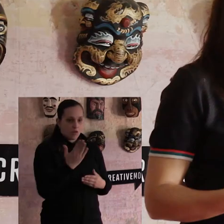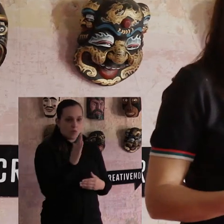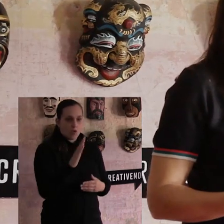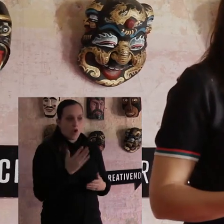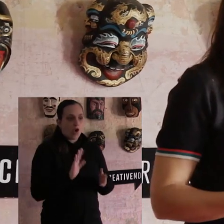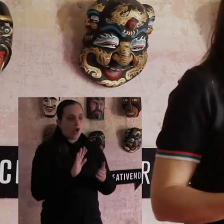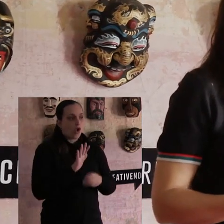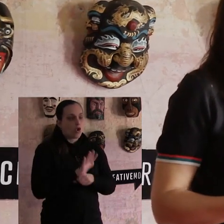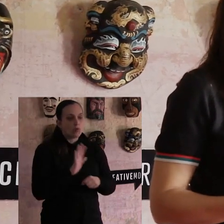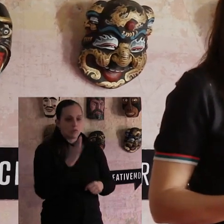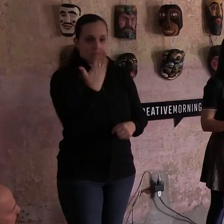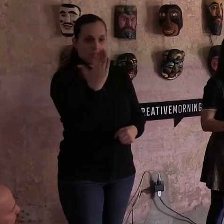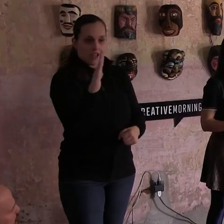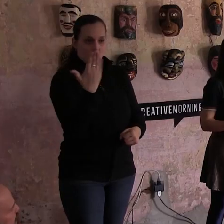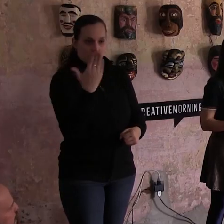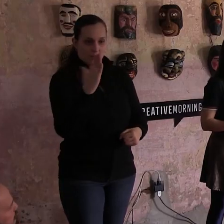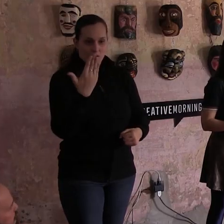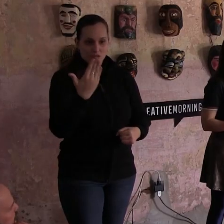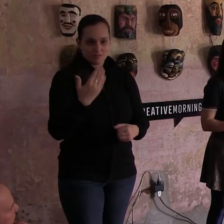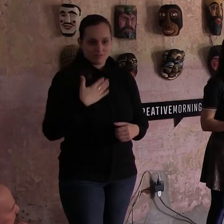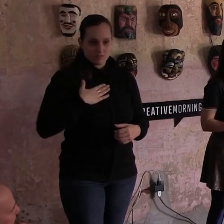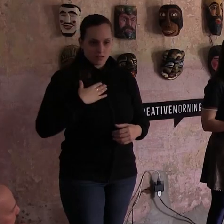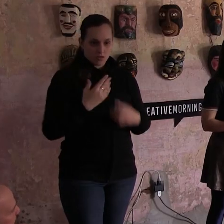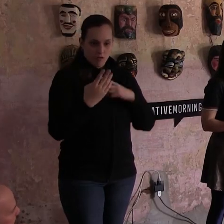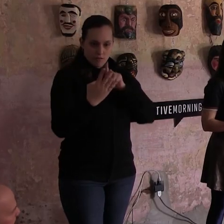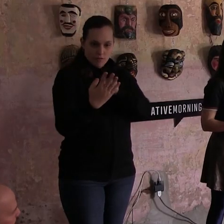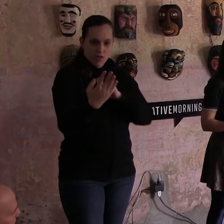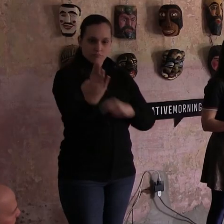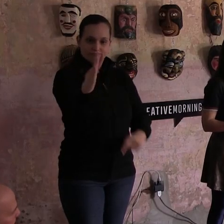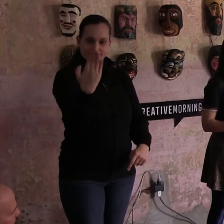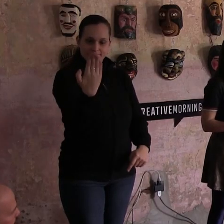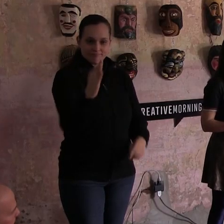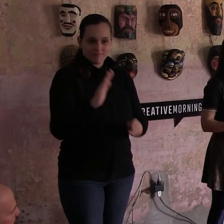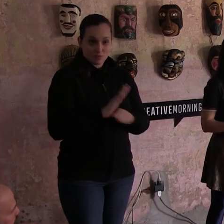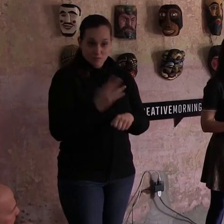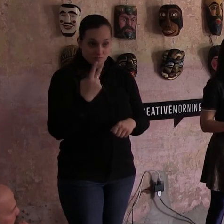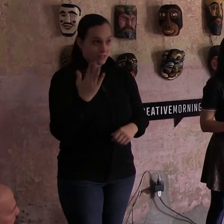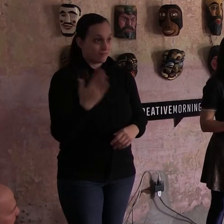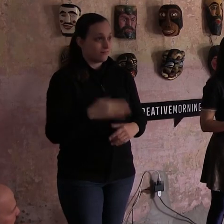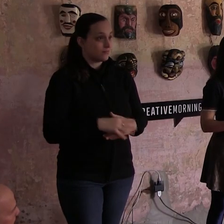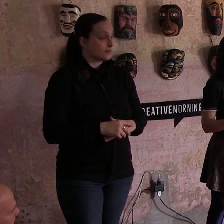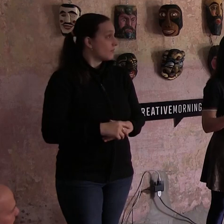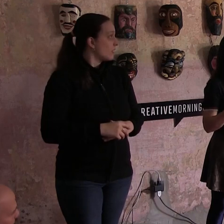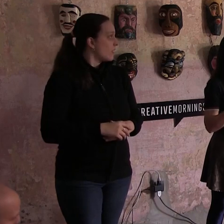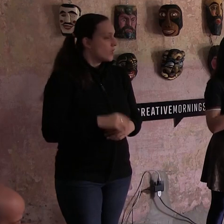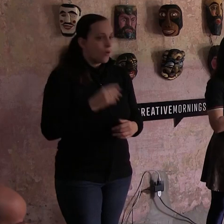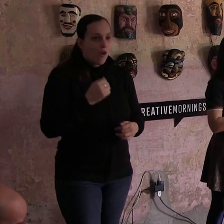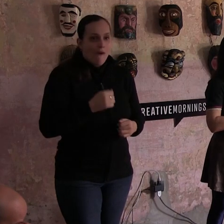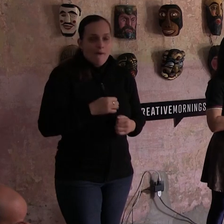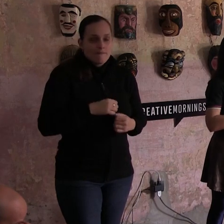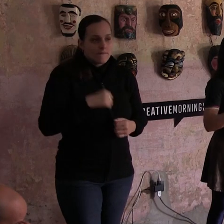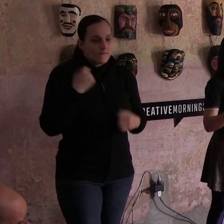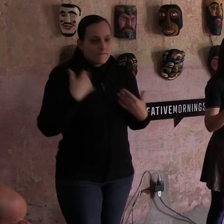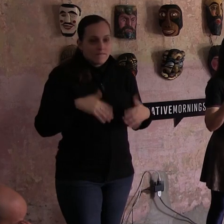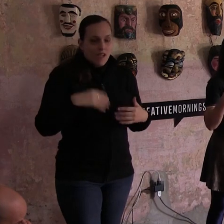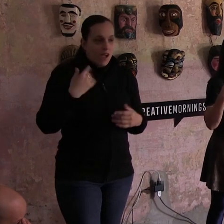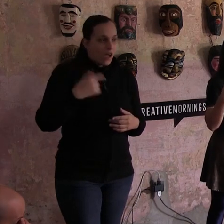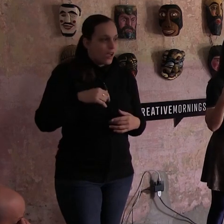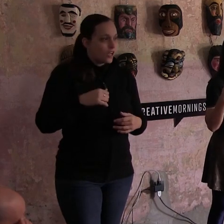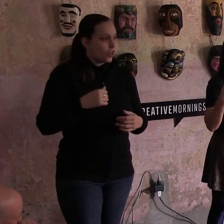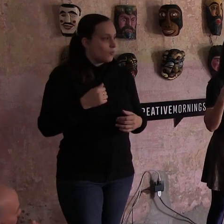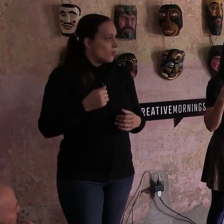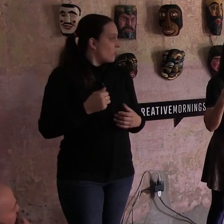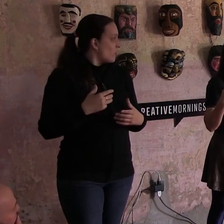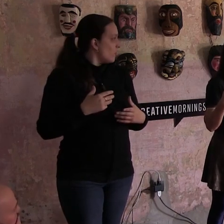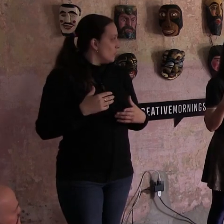sea, es como un espejo. Es increíble, las personas, es como el Aikido, o sea, como son